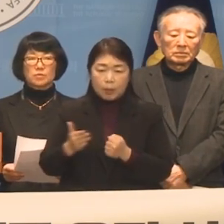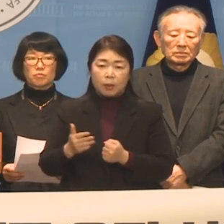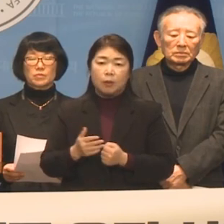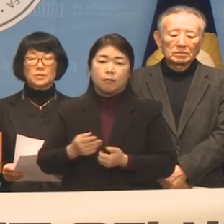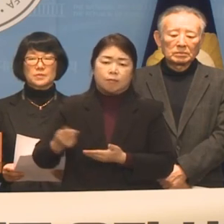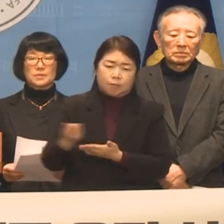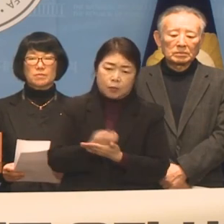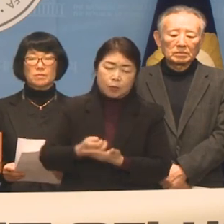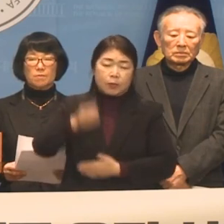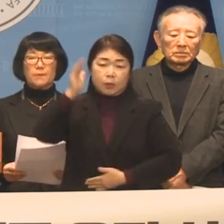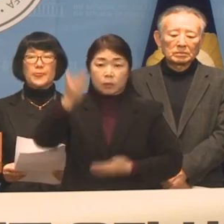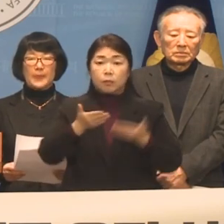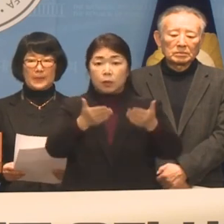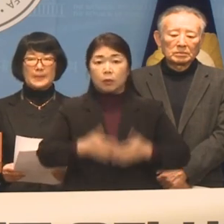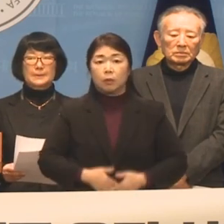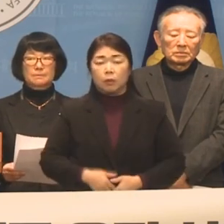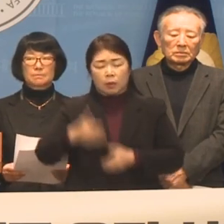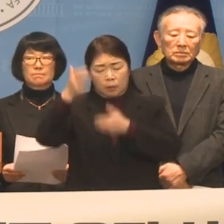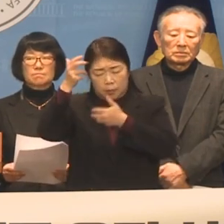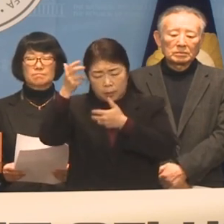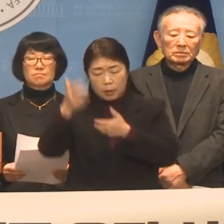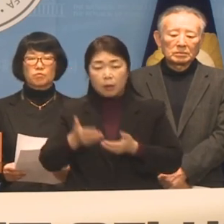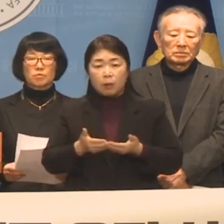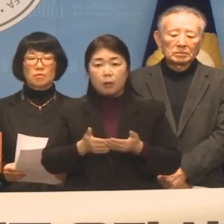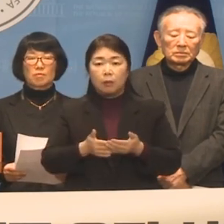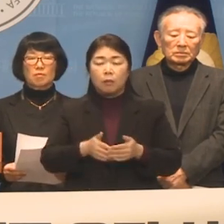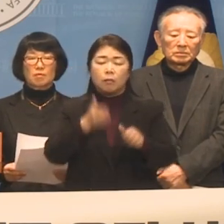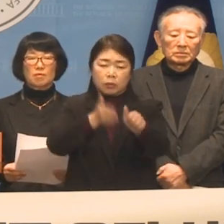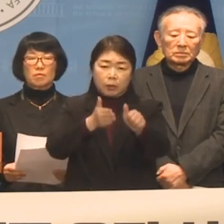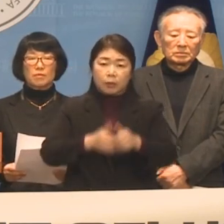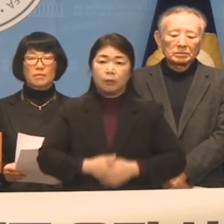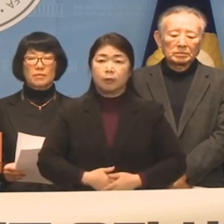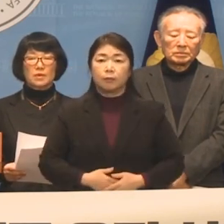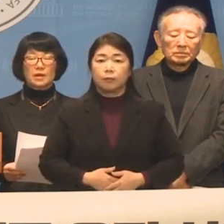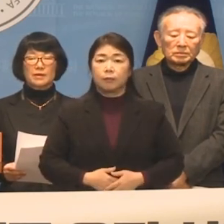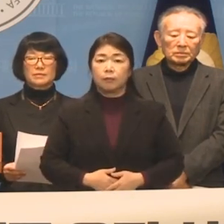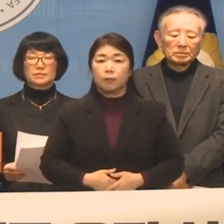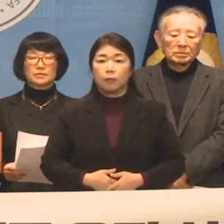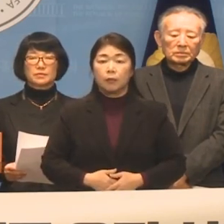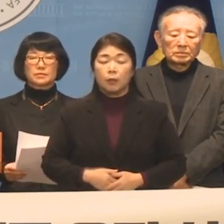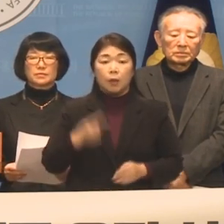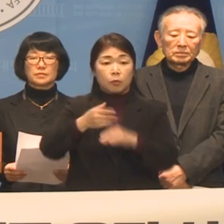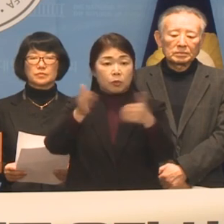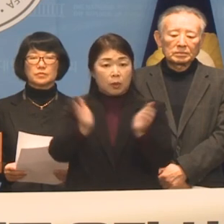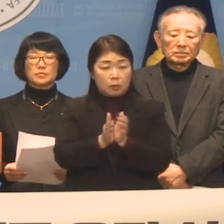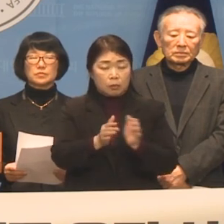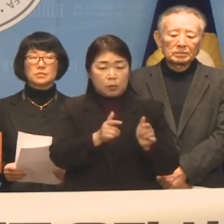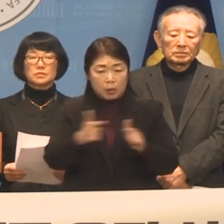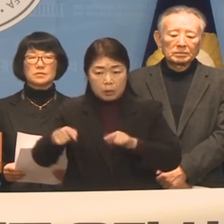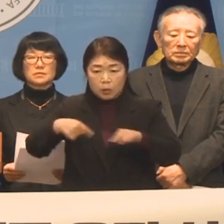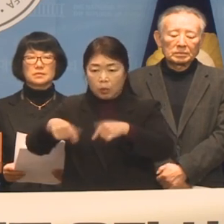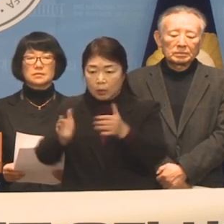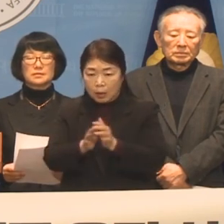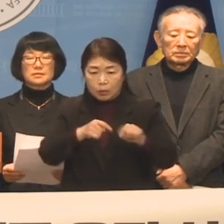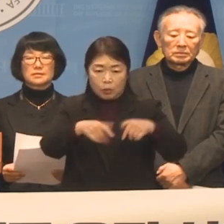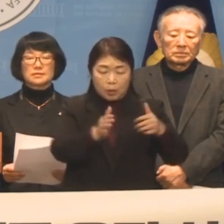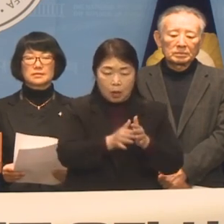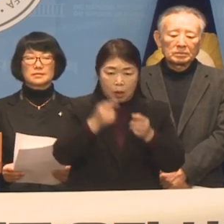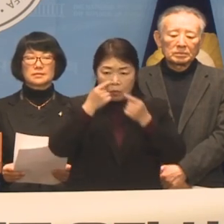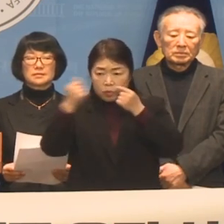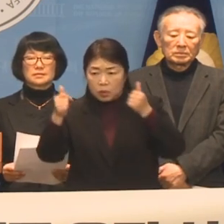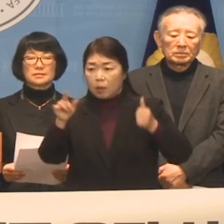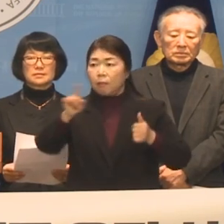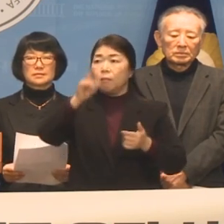국민들이 절규라고 생각합니다. 그래서 민주당이 뭐 이래저래 여러 정당들한테 눈치 보고 할 것